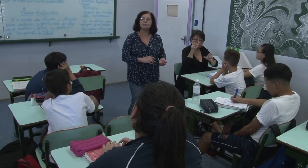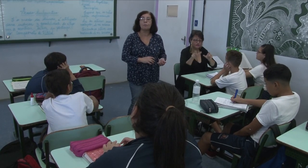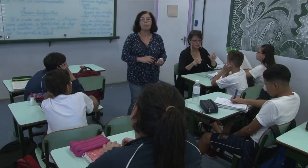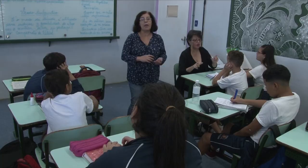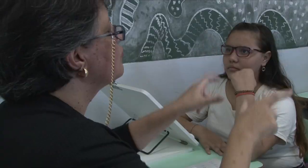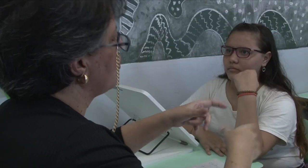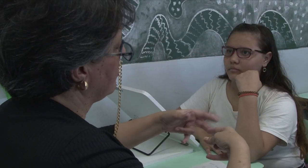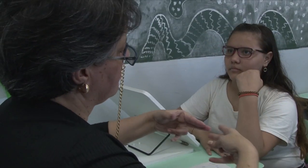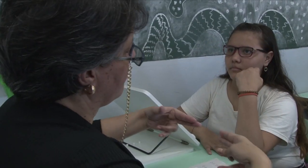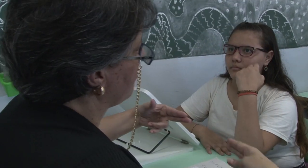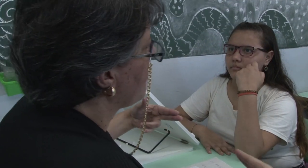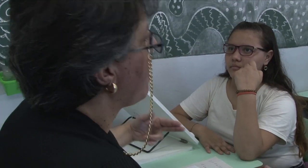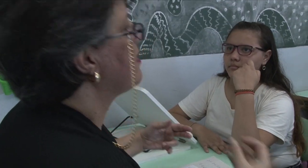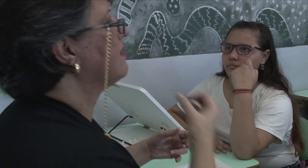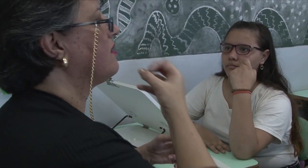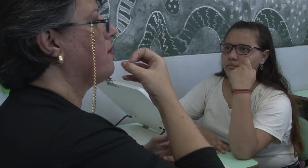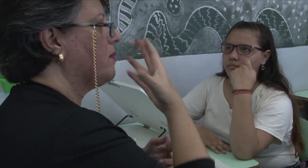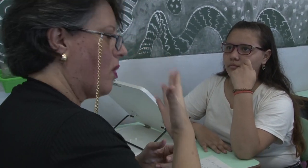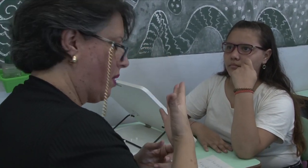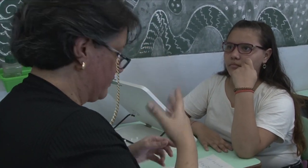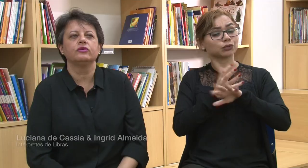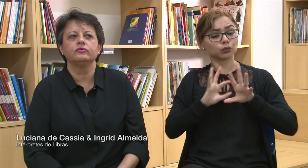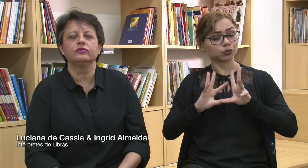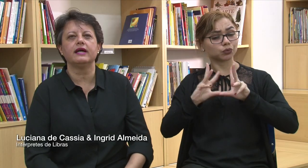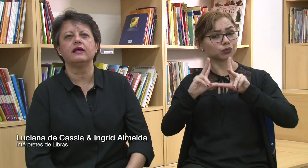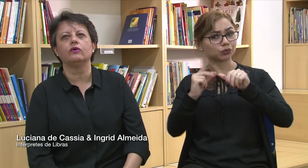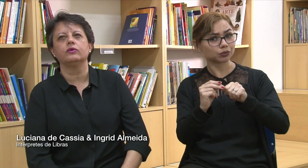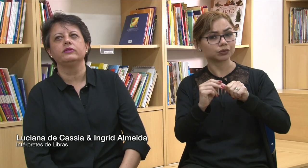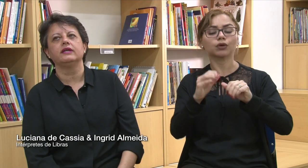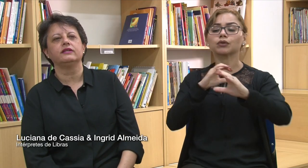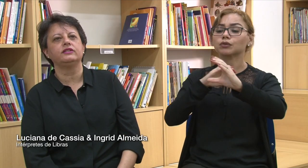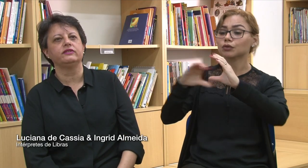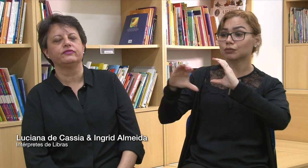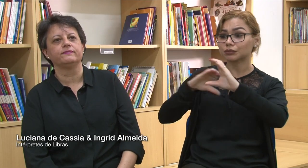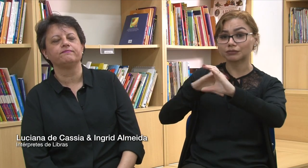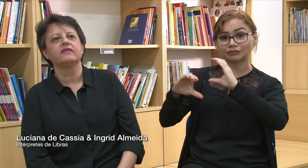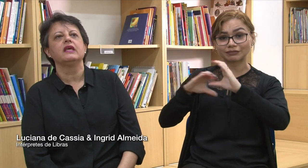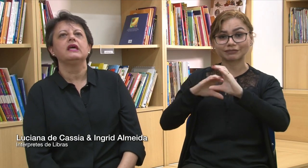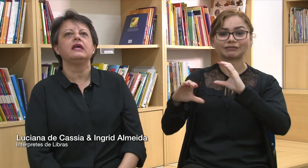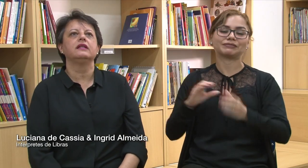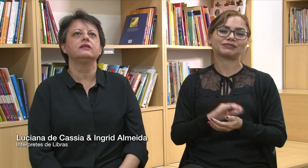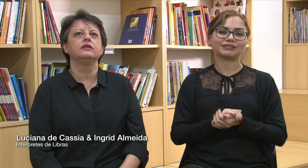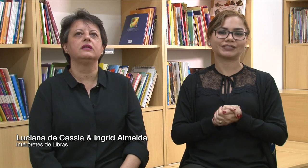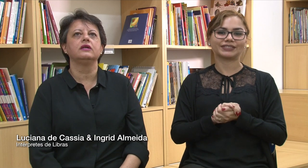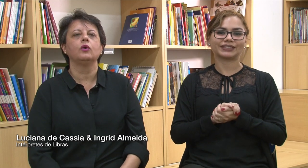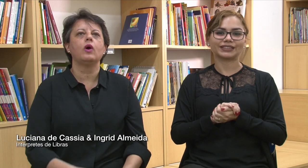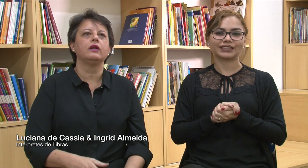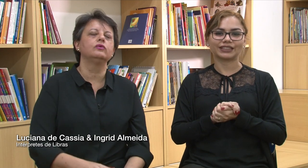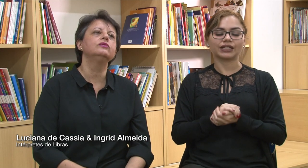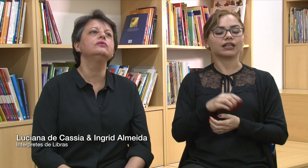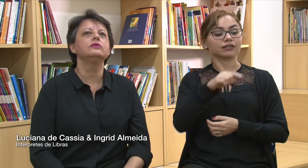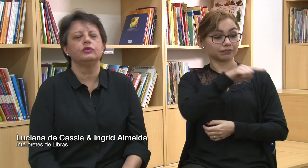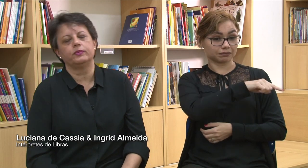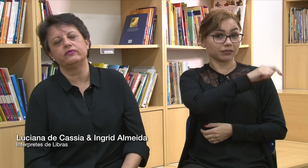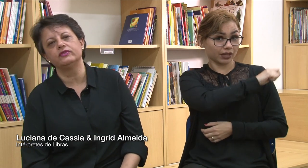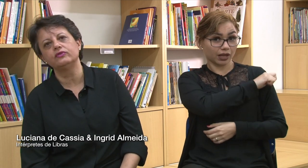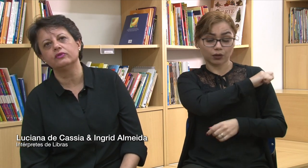Atuamos em todas as disciplinas. Somos o canal comunicativo entre o aluno e o professor,